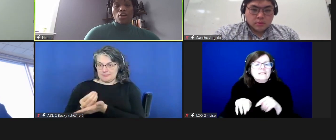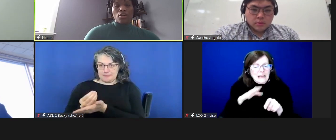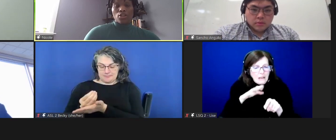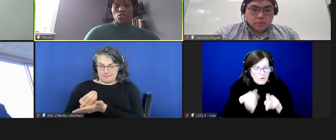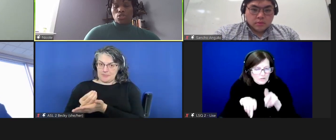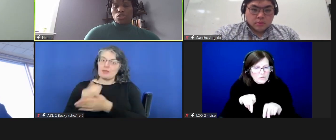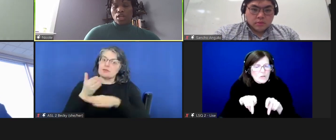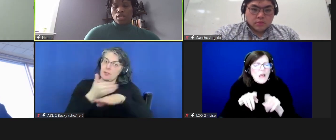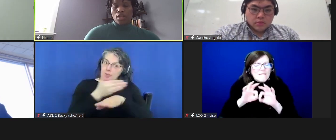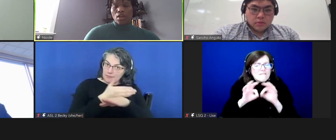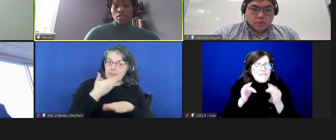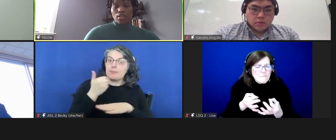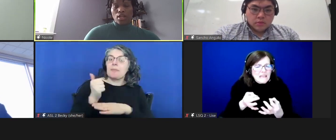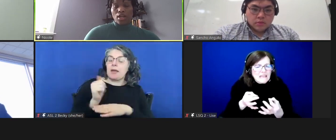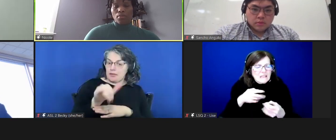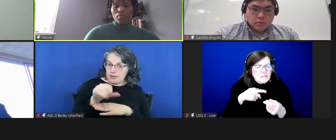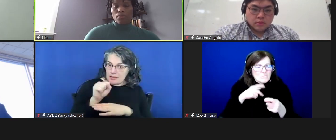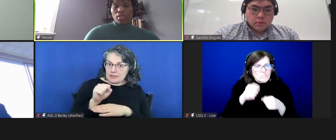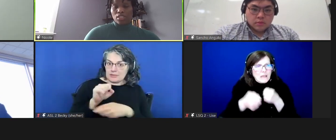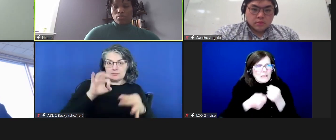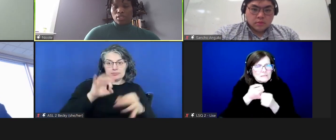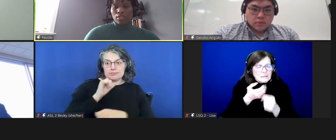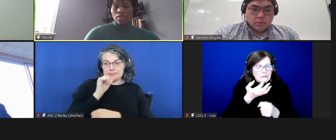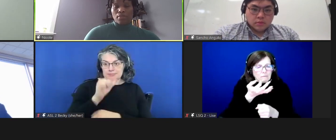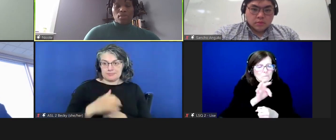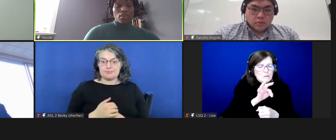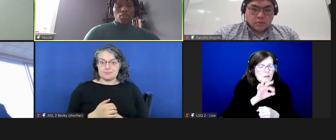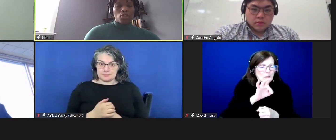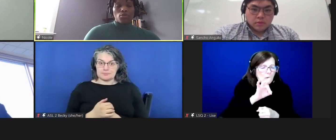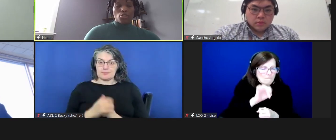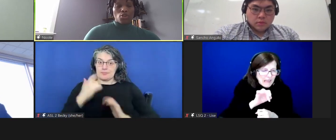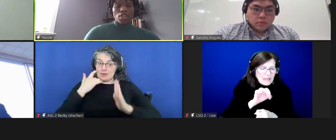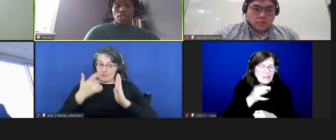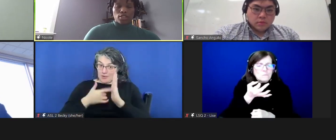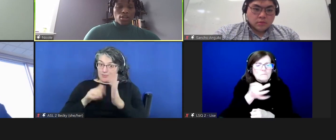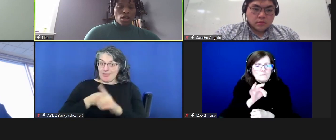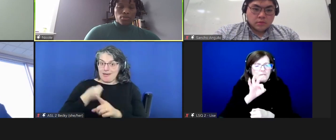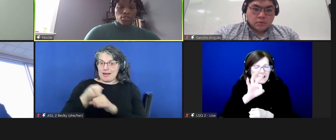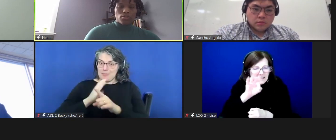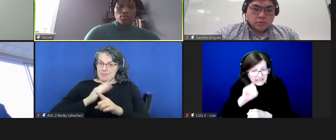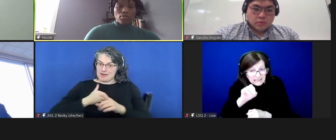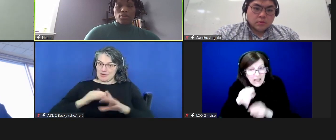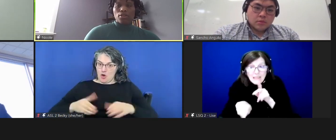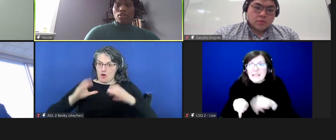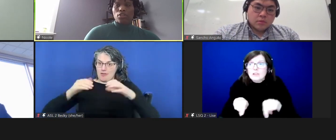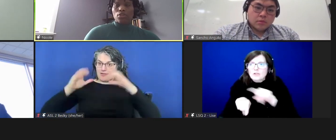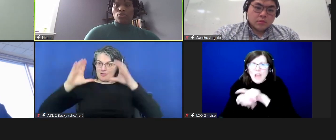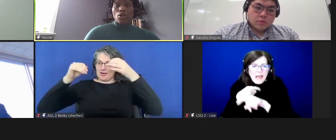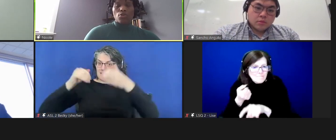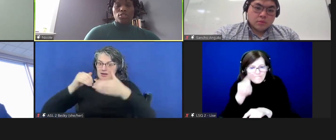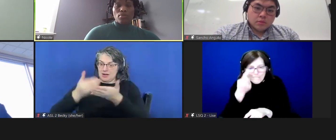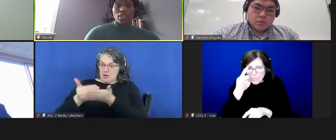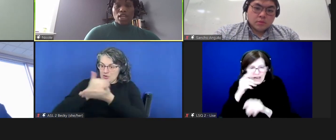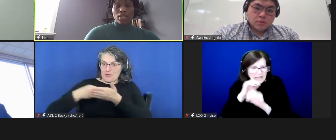pas prétendre, en raison de la faiblesse de notre statut,